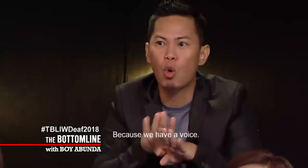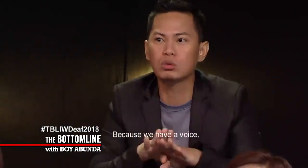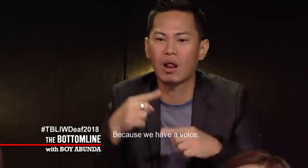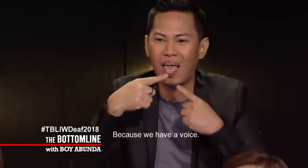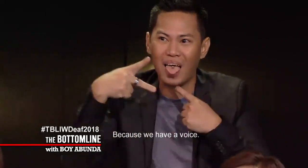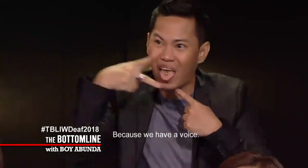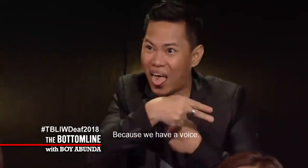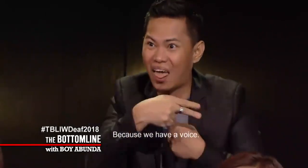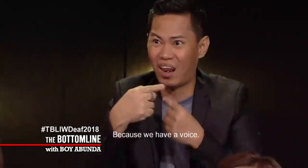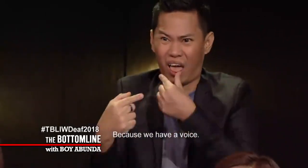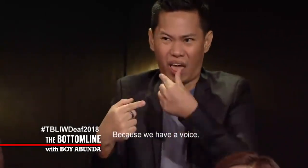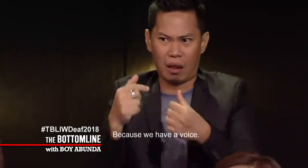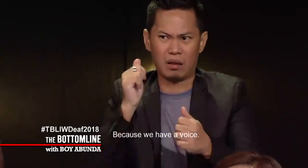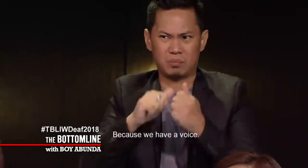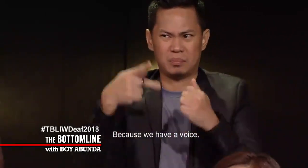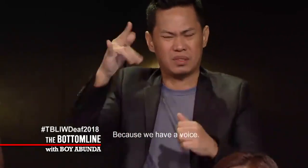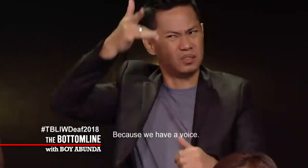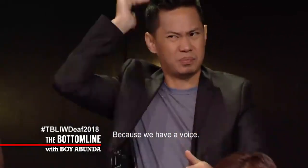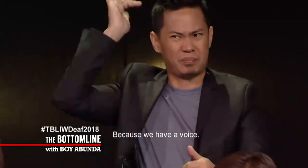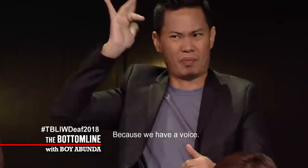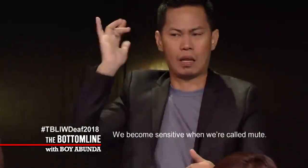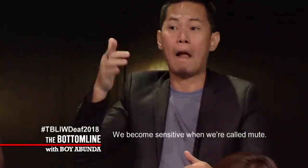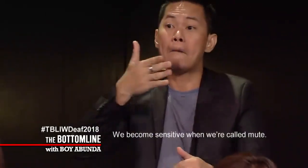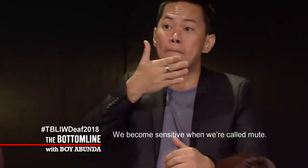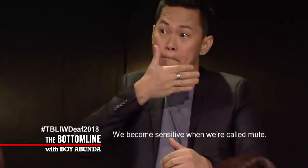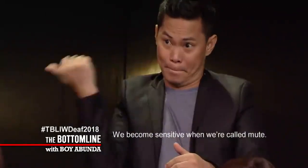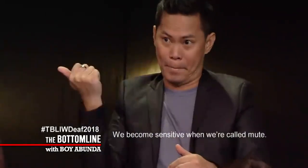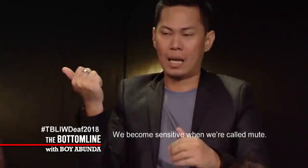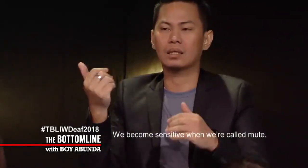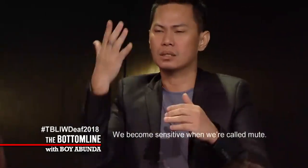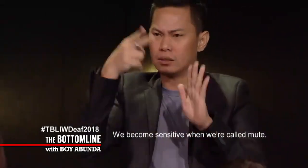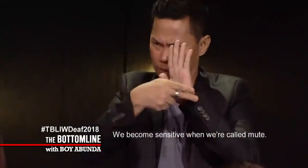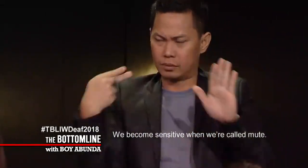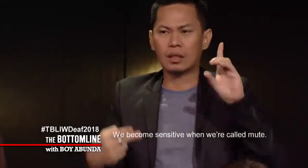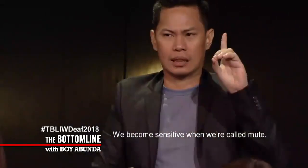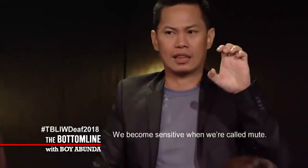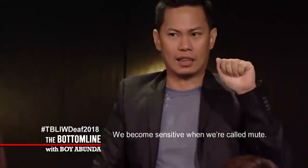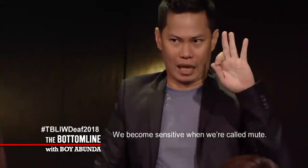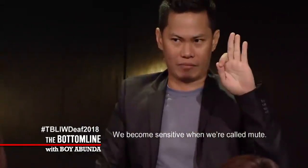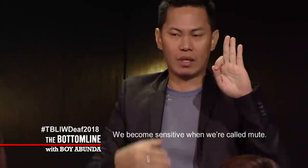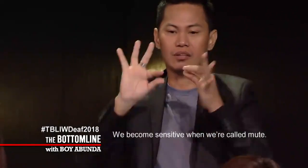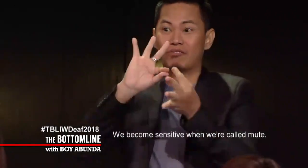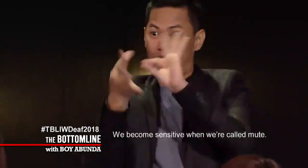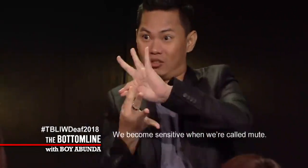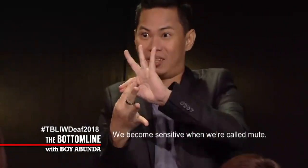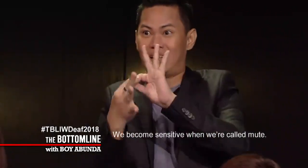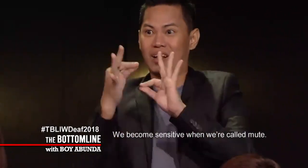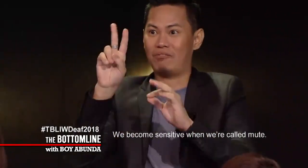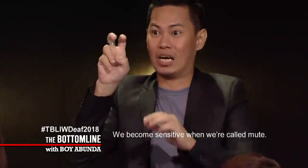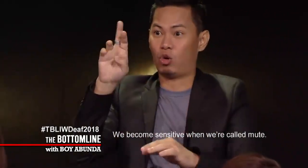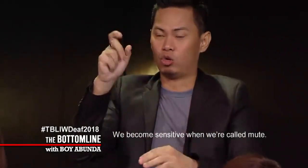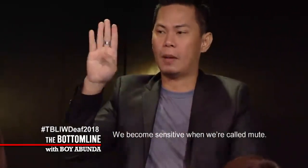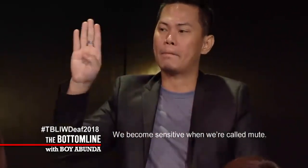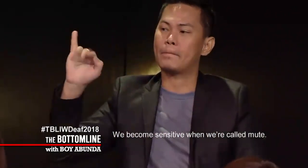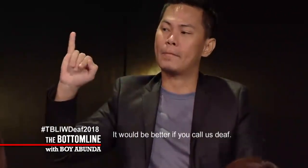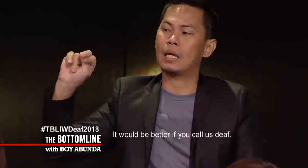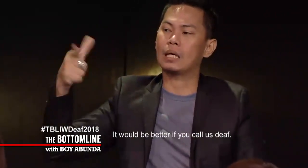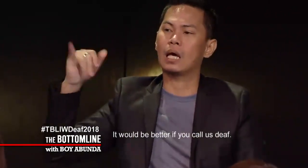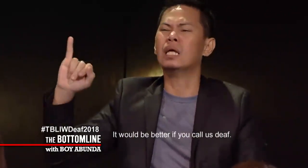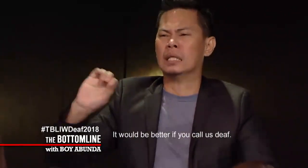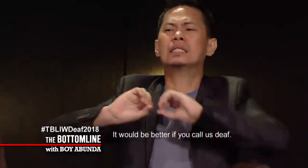meron po kaming meron po kaming boses po. At nagiging sensitibo po kami dito pag sinasabi po kaming